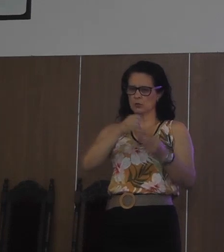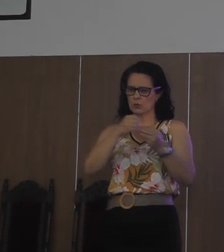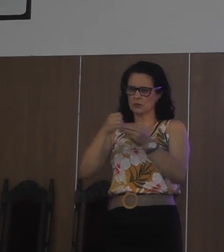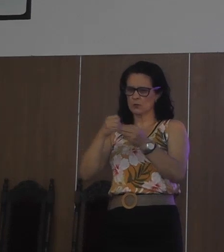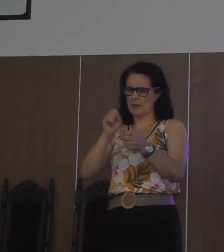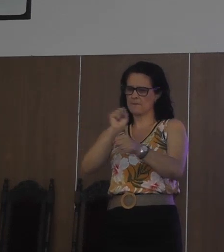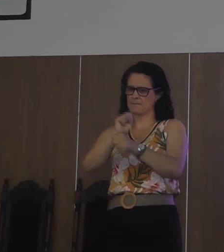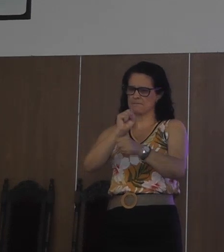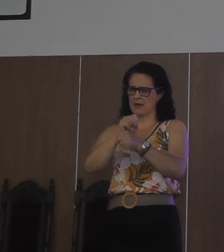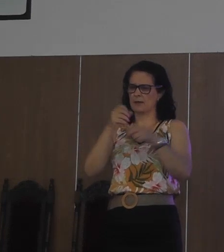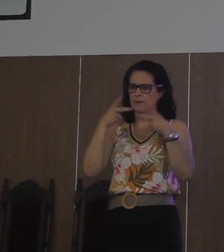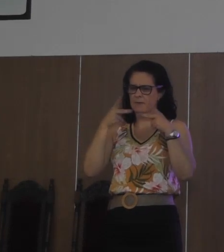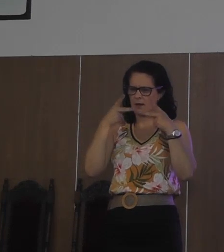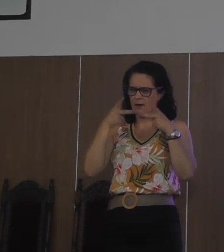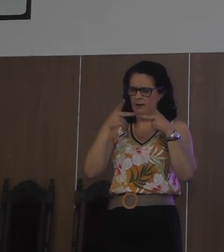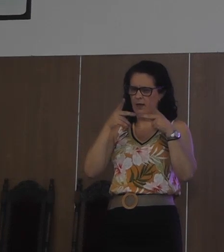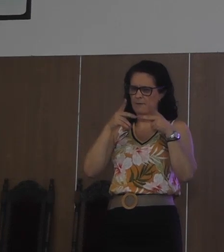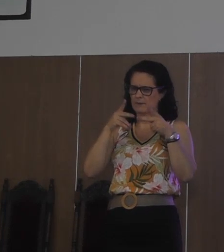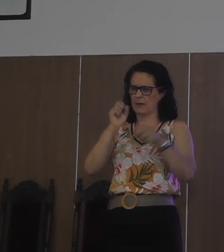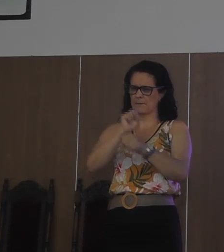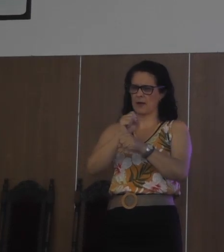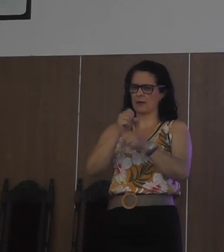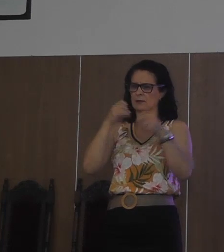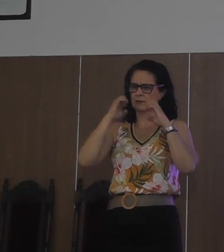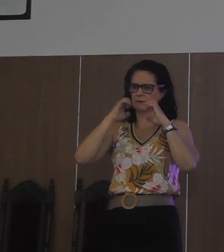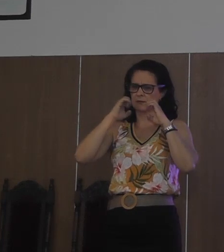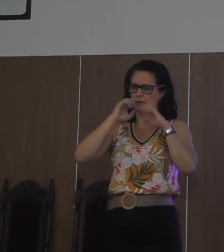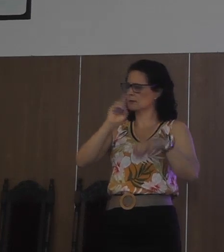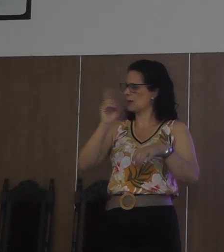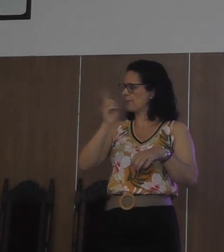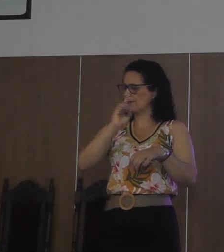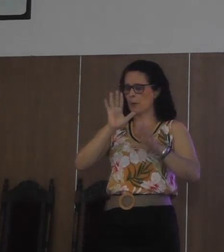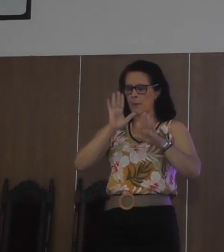lei, antes medita nele dia e noite,